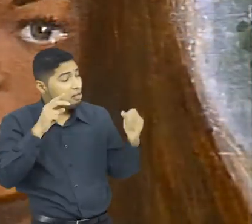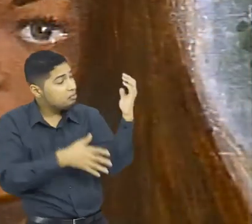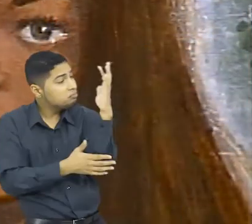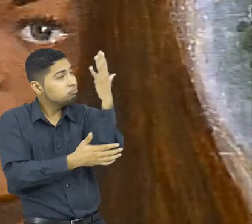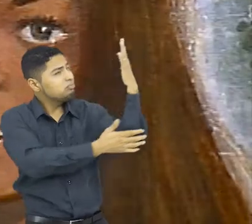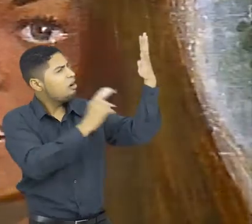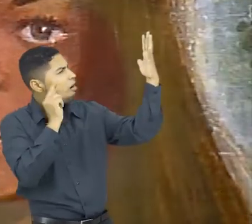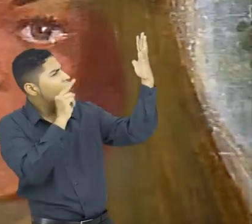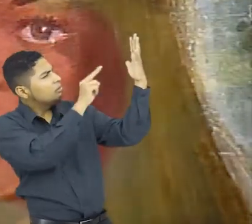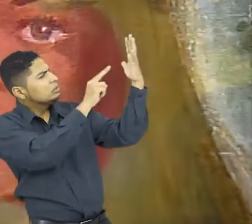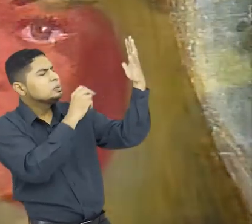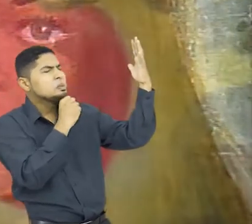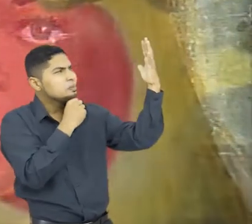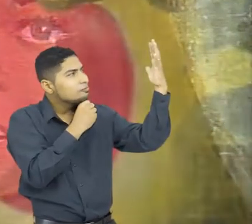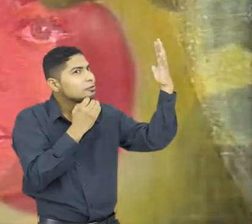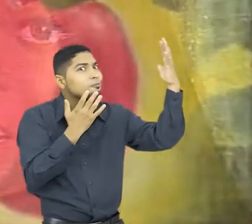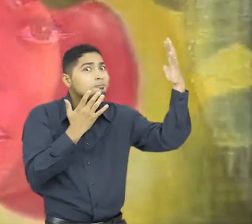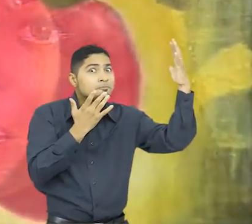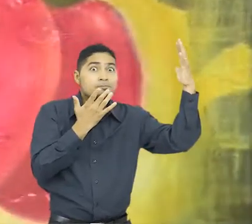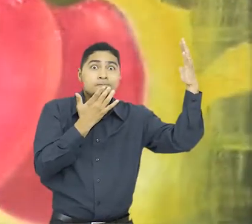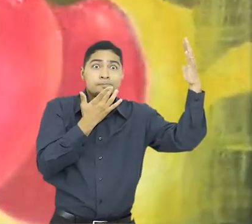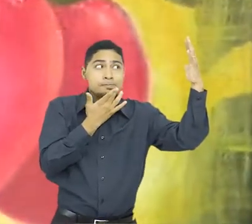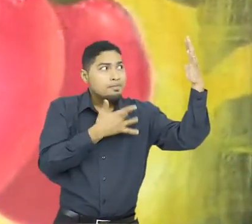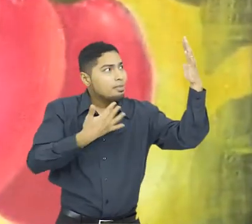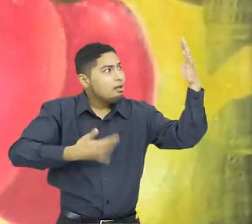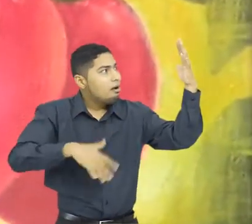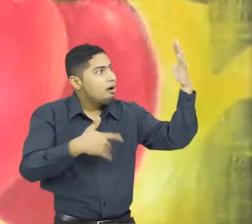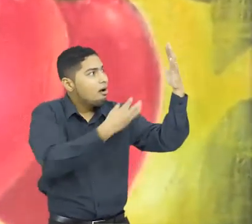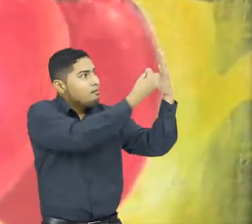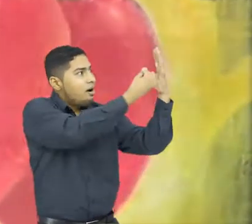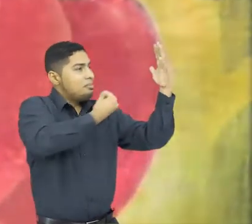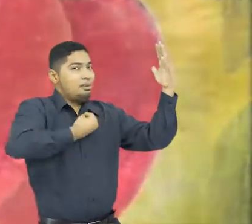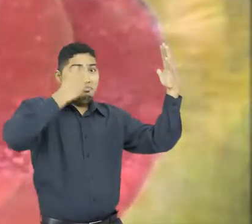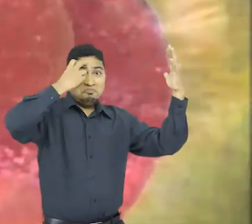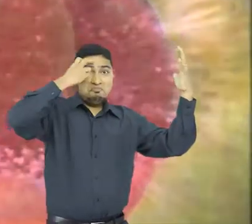fruto daquela árvore parecia saboroso e a deixaria muito sábia.